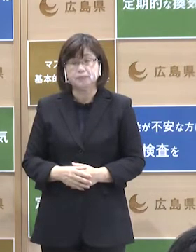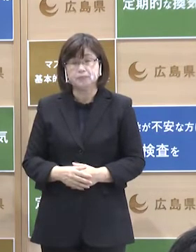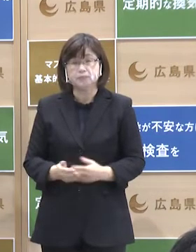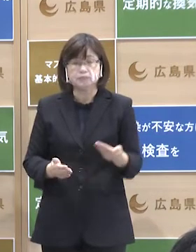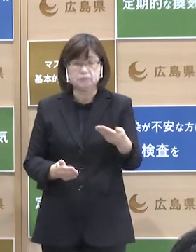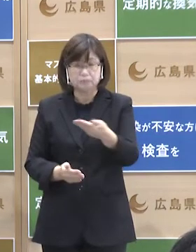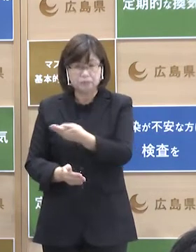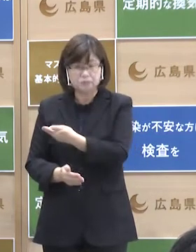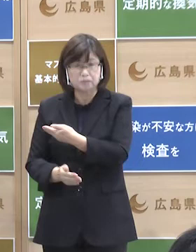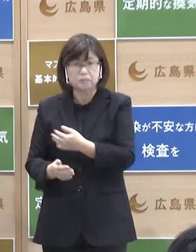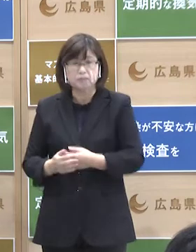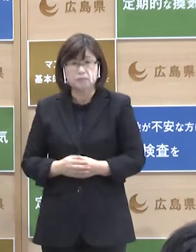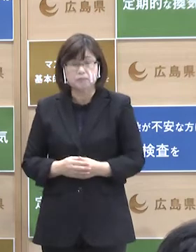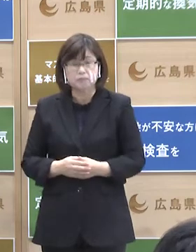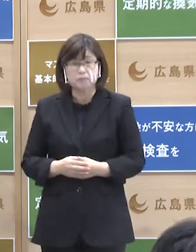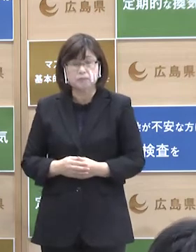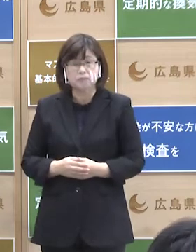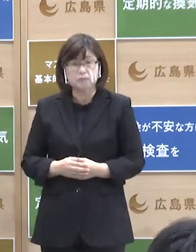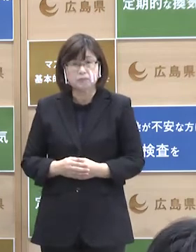っぱり、